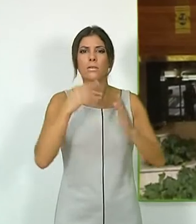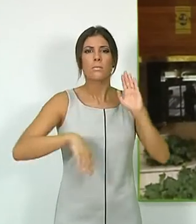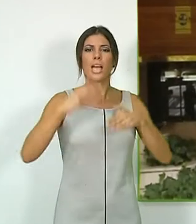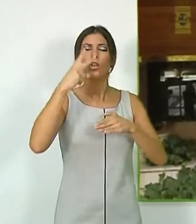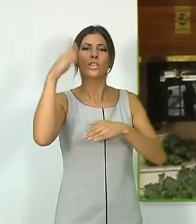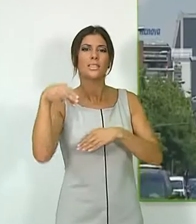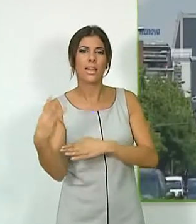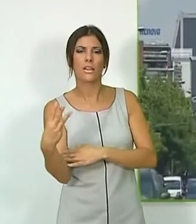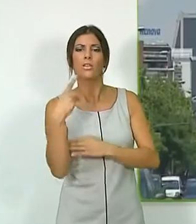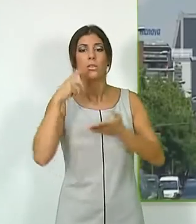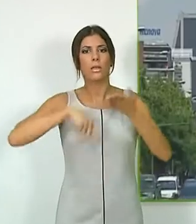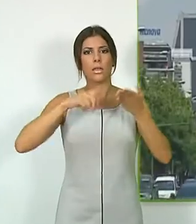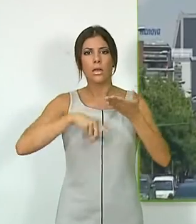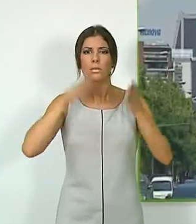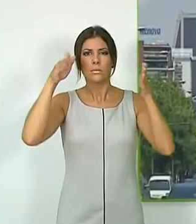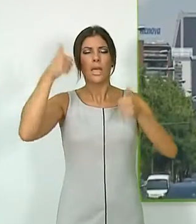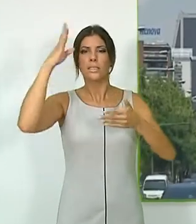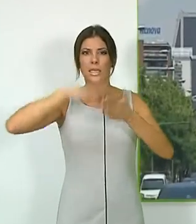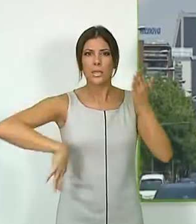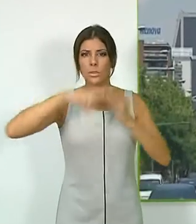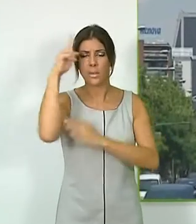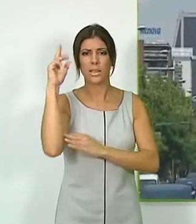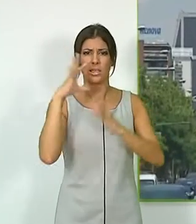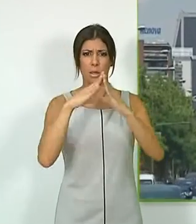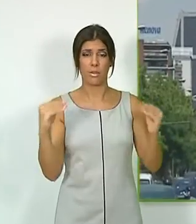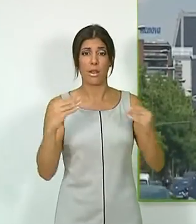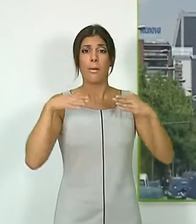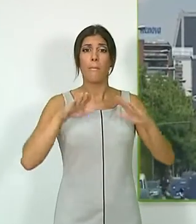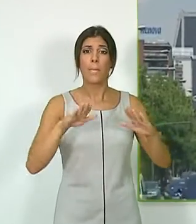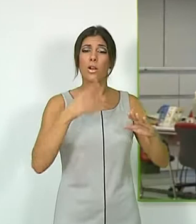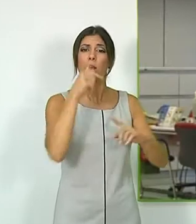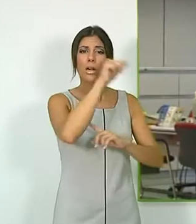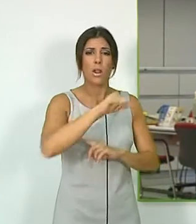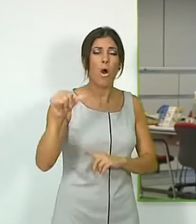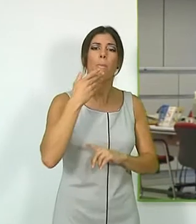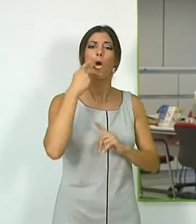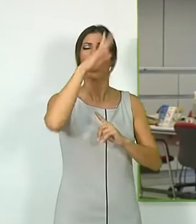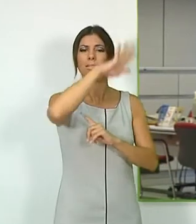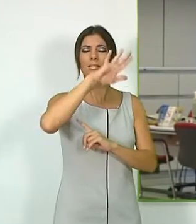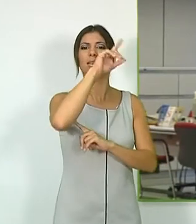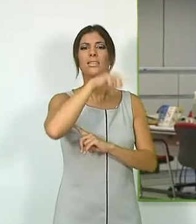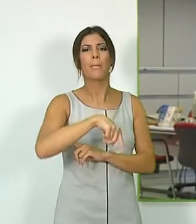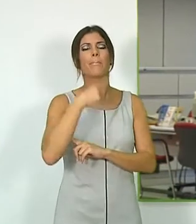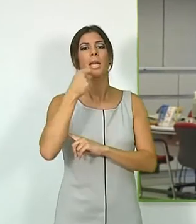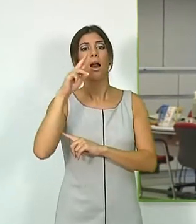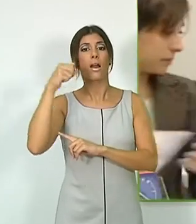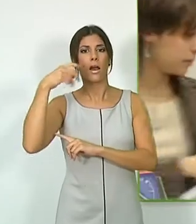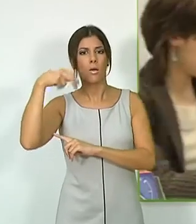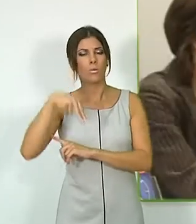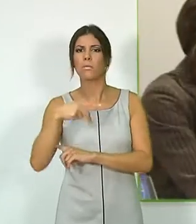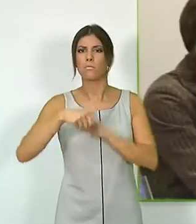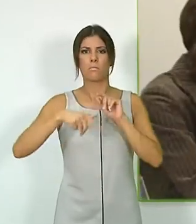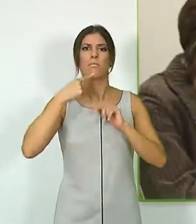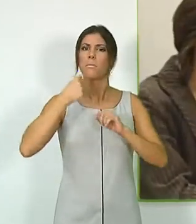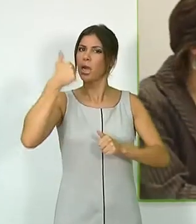más de 2/3 de estos alquileres se concentran en Cataluña, Madrid y Andalucía, mientras que La Rioja, Cantabria y Aragón son las que